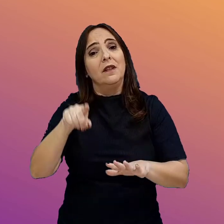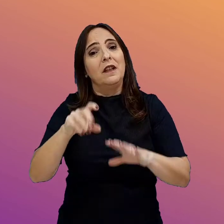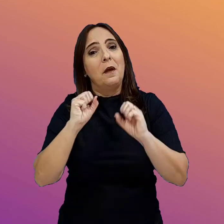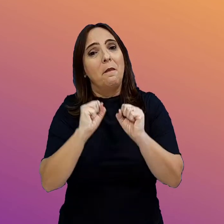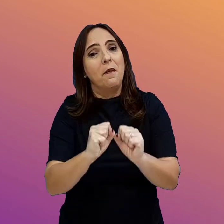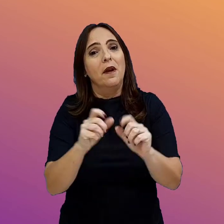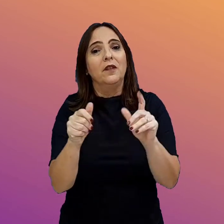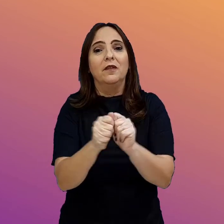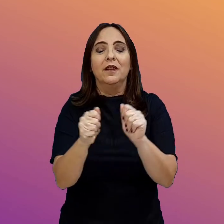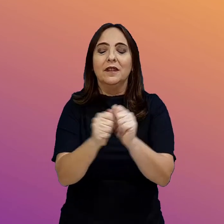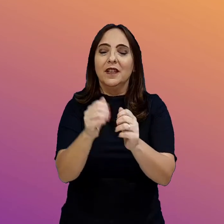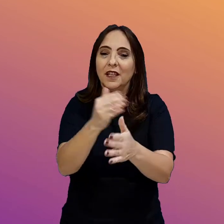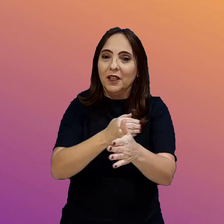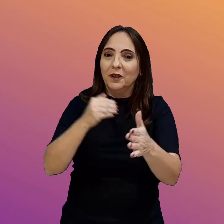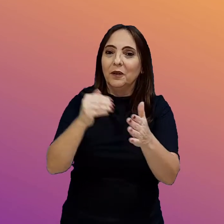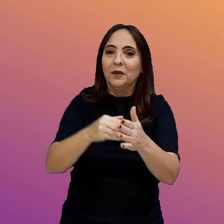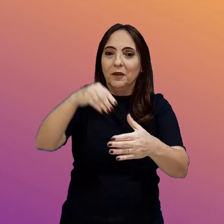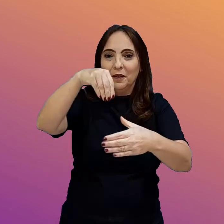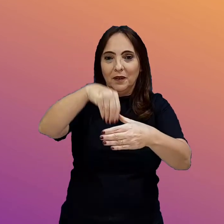que vai fazendo